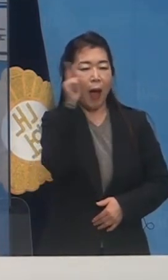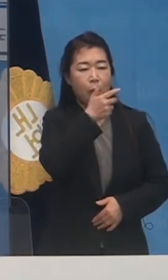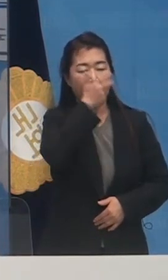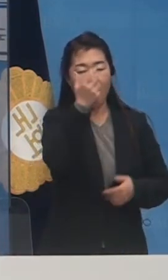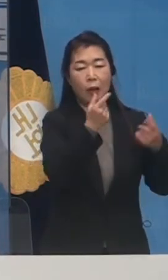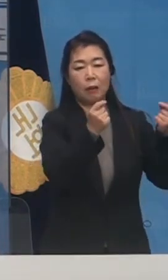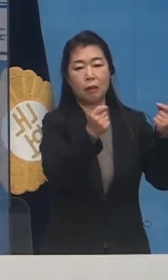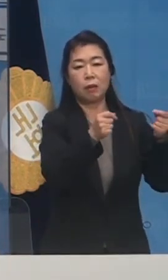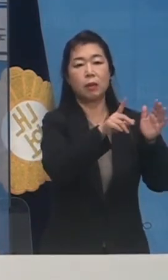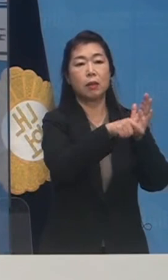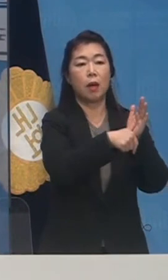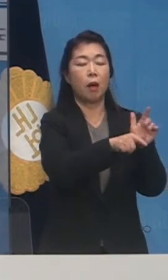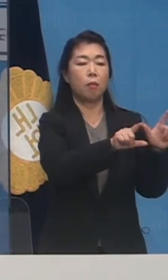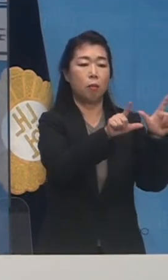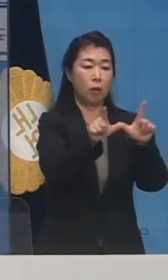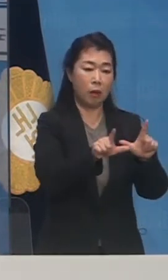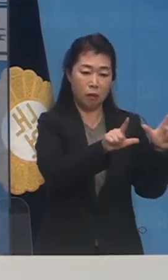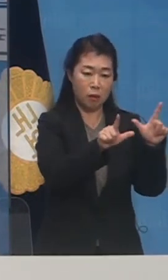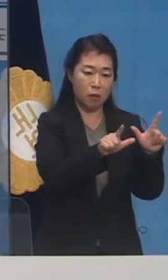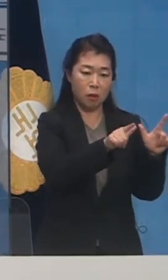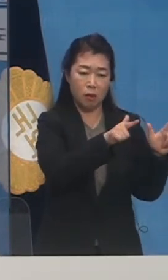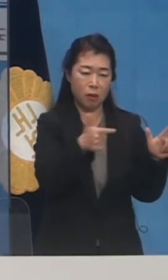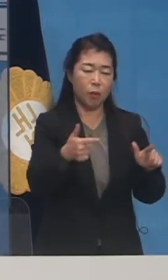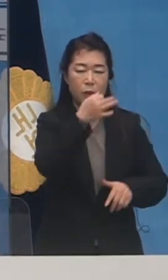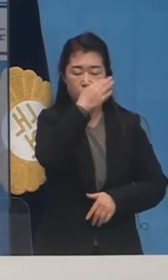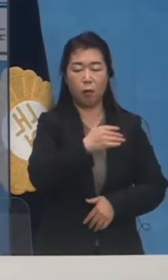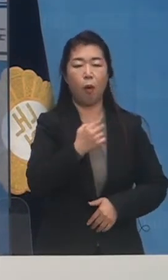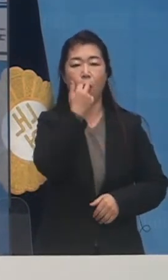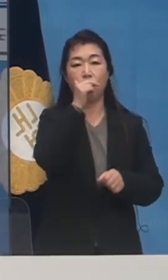하는지 너무나 힘들고 억울합니다.